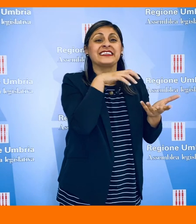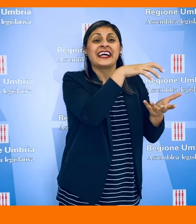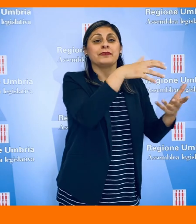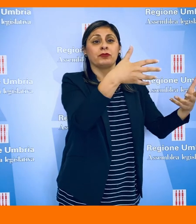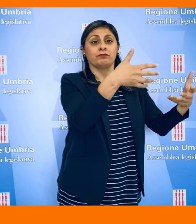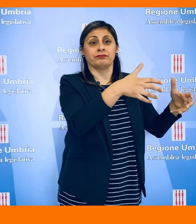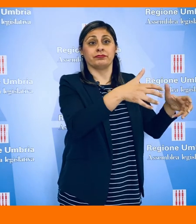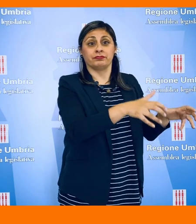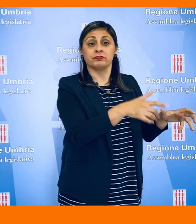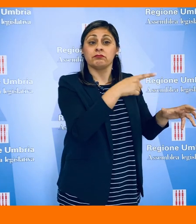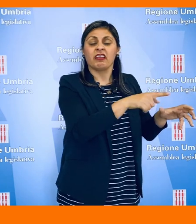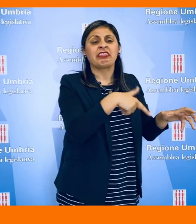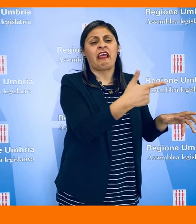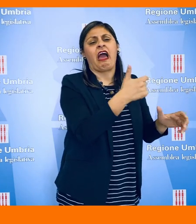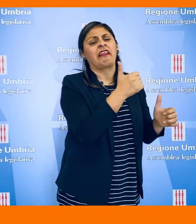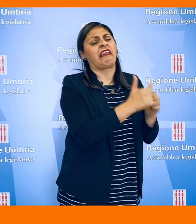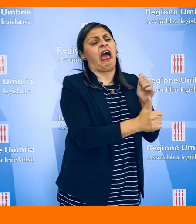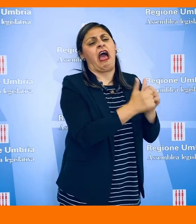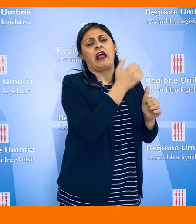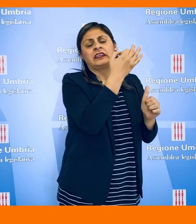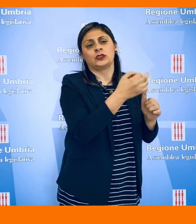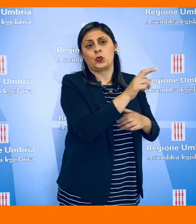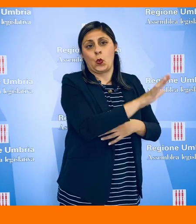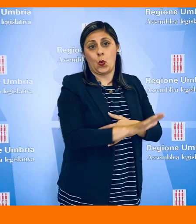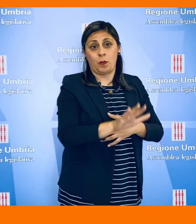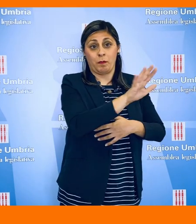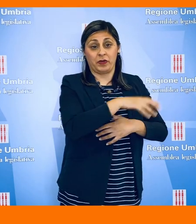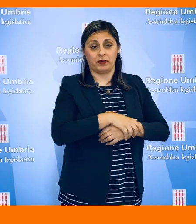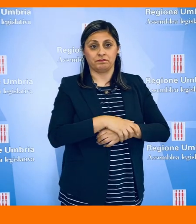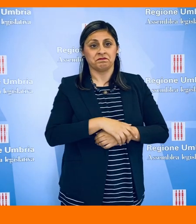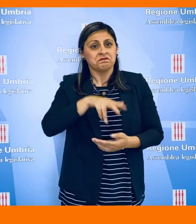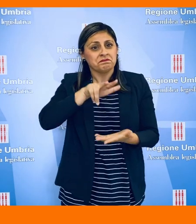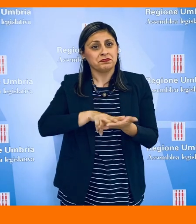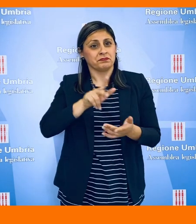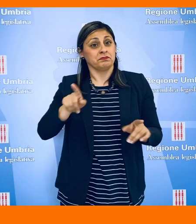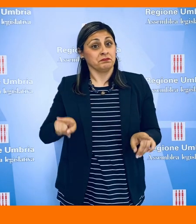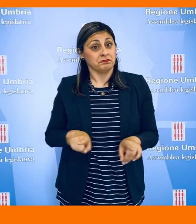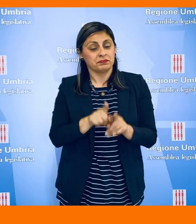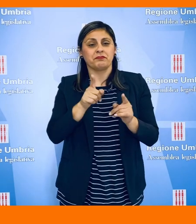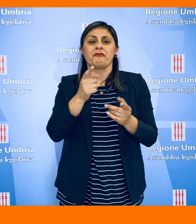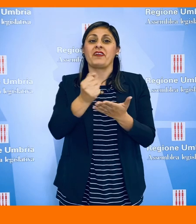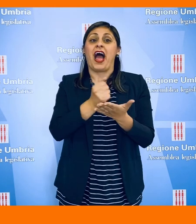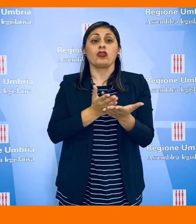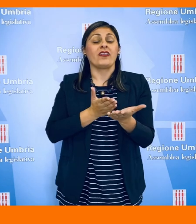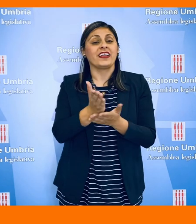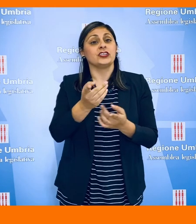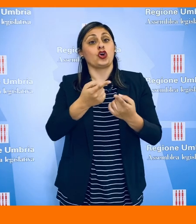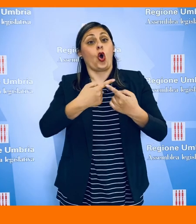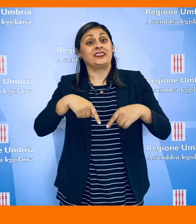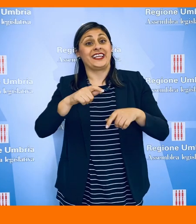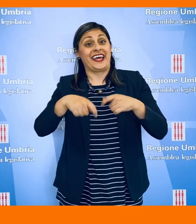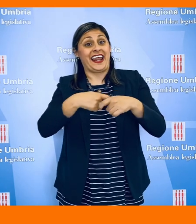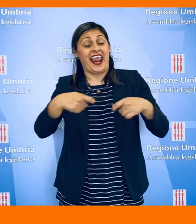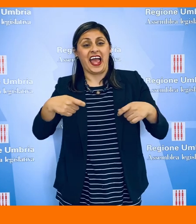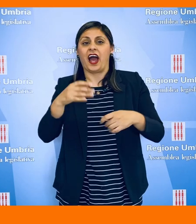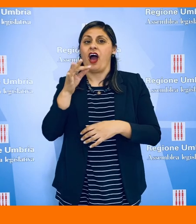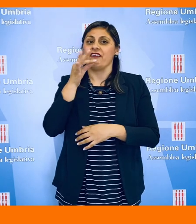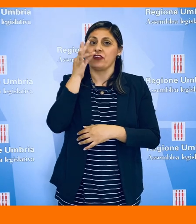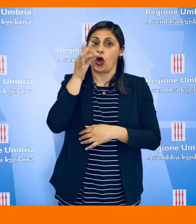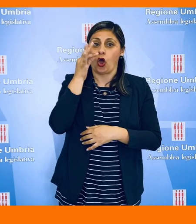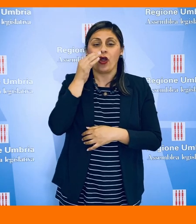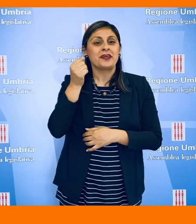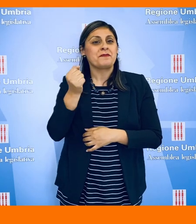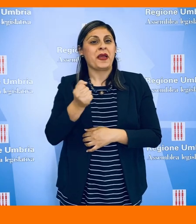che danneggerebbe anche l'Umbria. Semaforo verde a maggioranza per l'atto di indirizzo dei consiglieri della Lega Paola Fioroni e